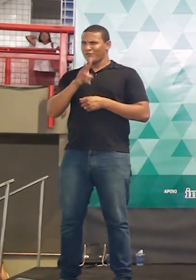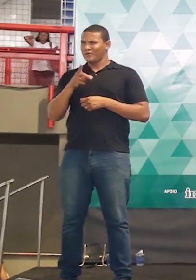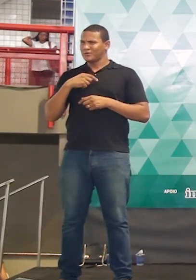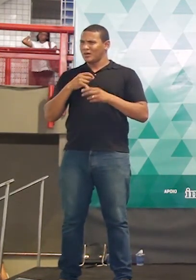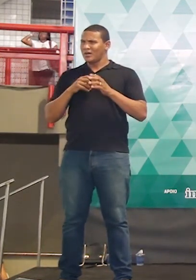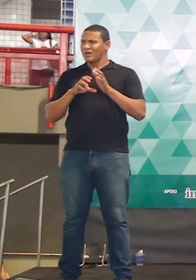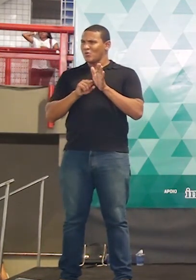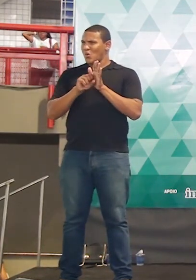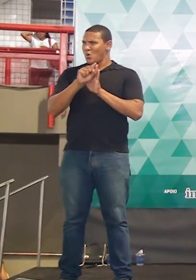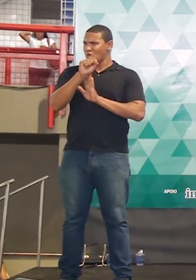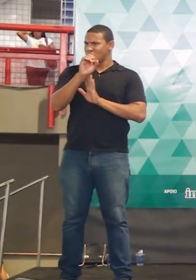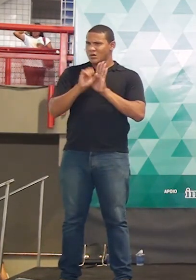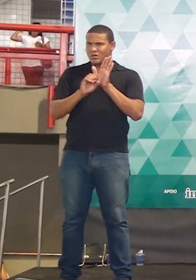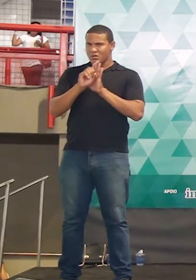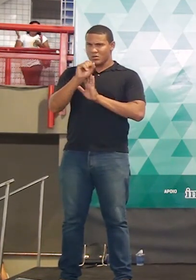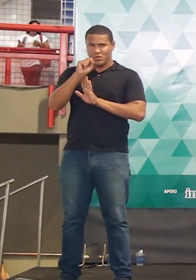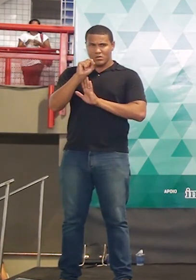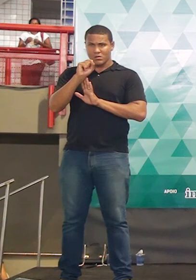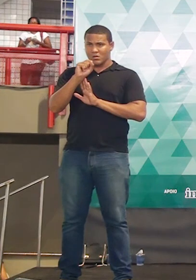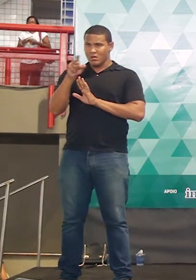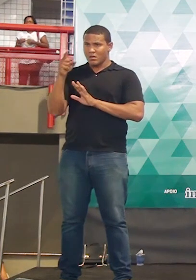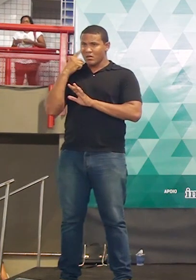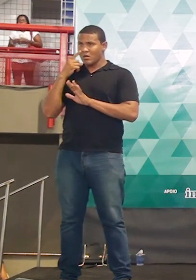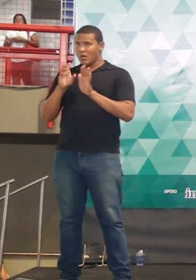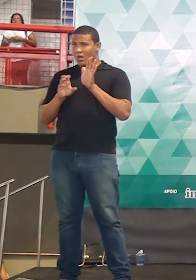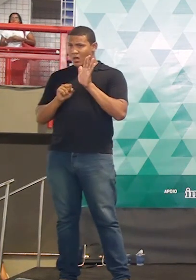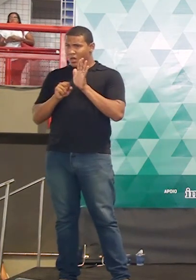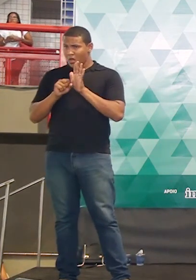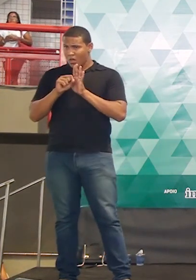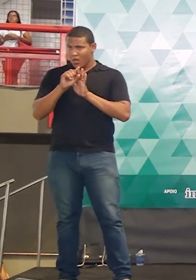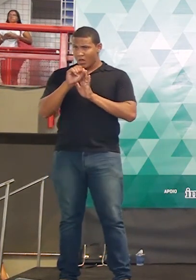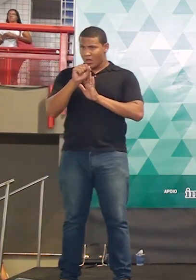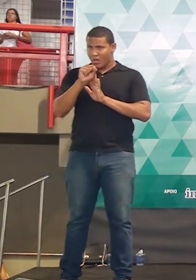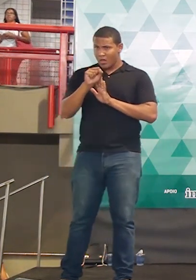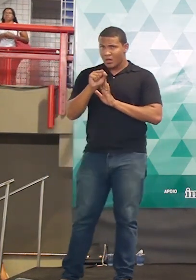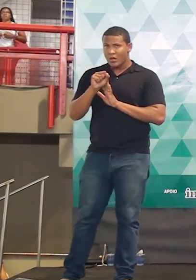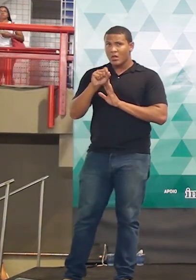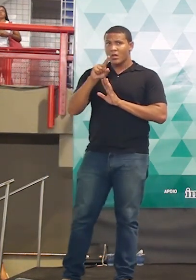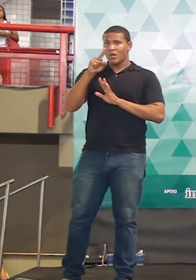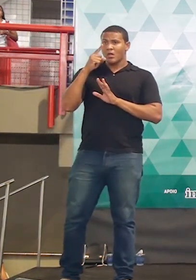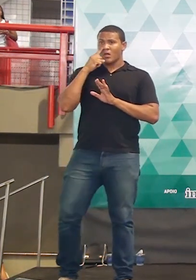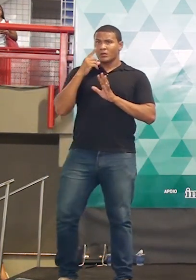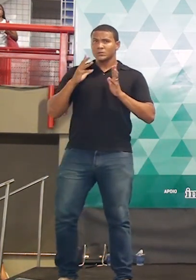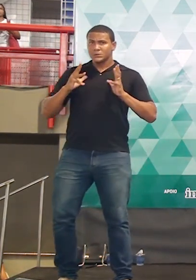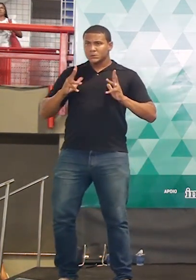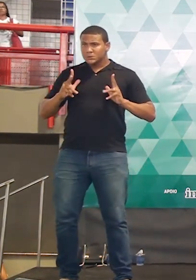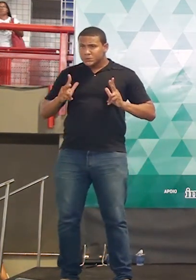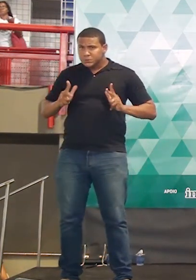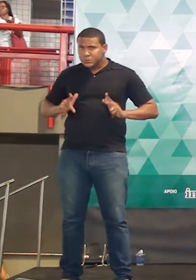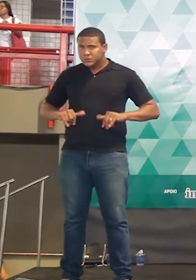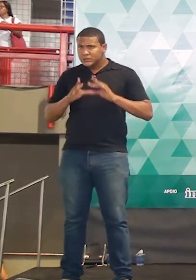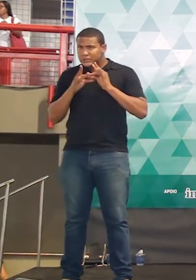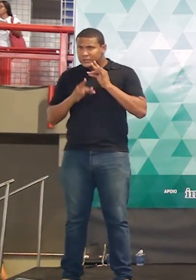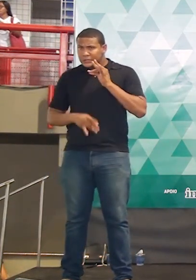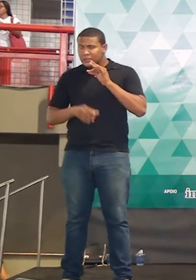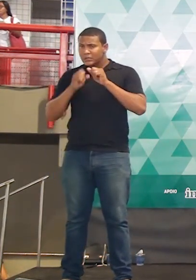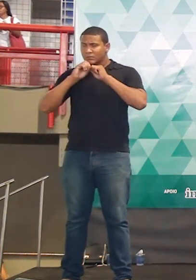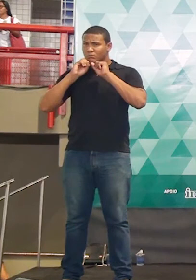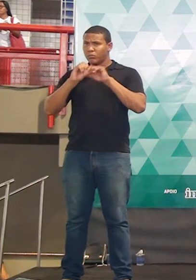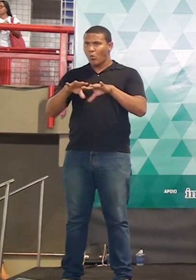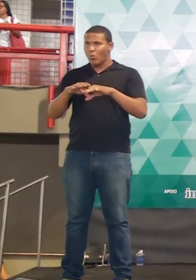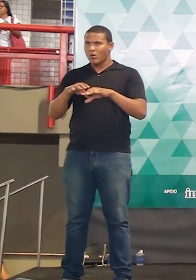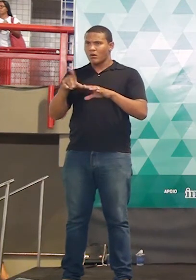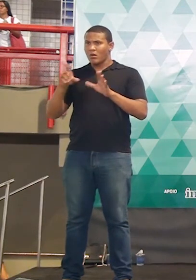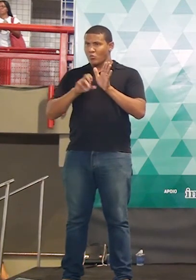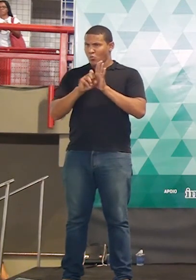é notícia, que tem lá, eles fazem uma filtragem para dizer que aquela notícia é verdadeira. Hoje o